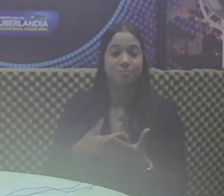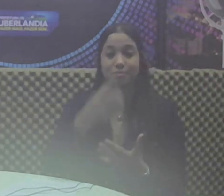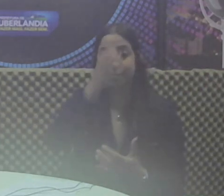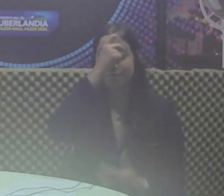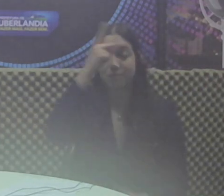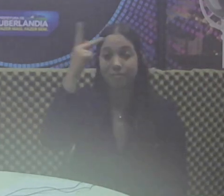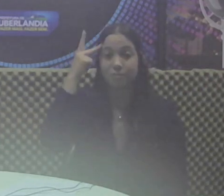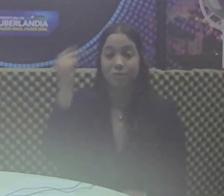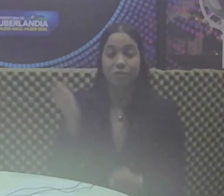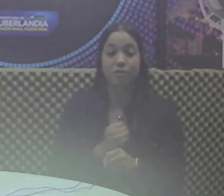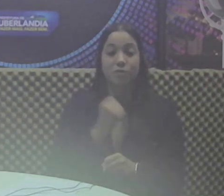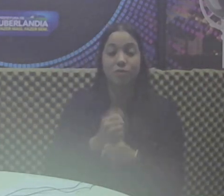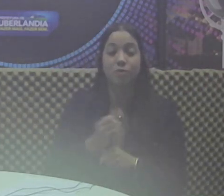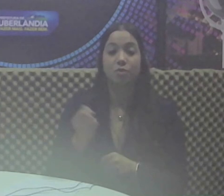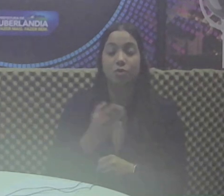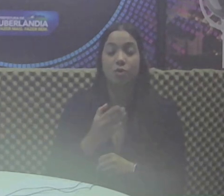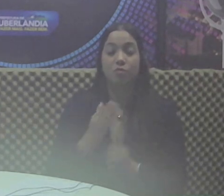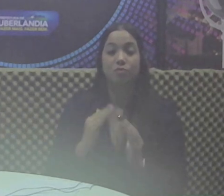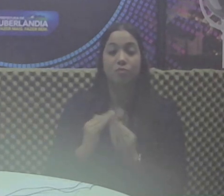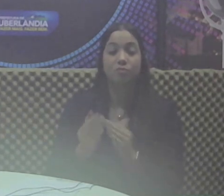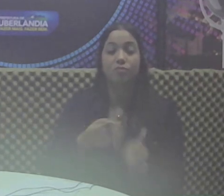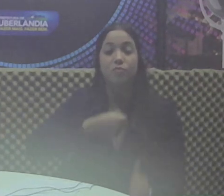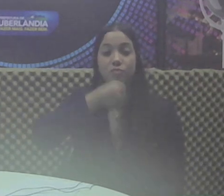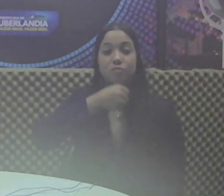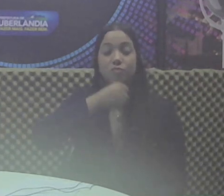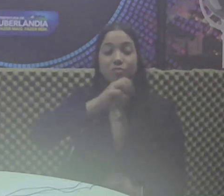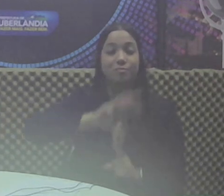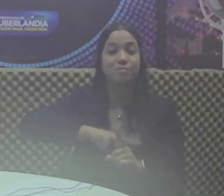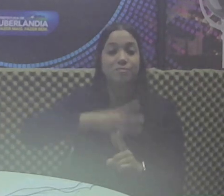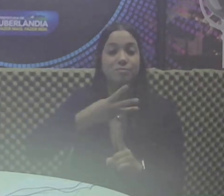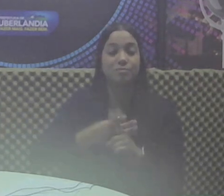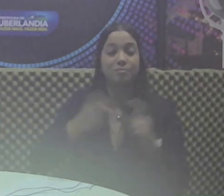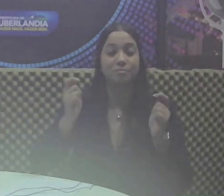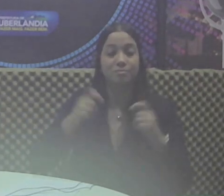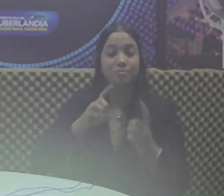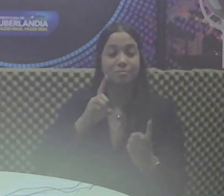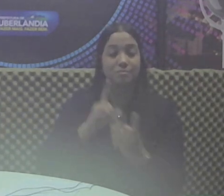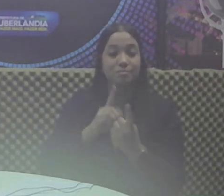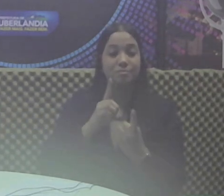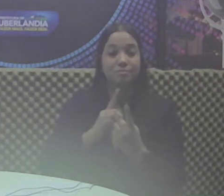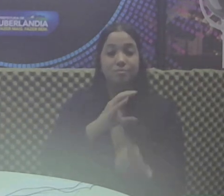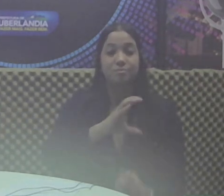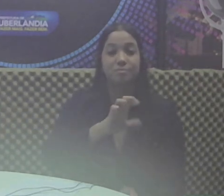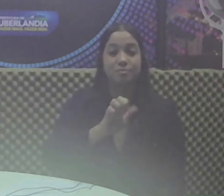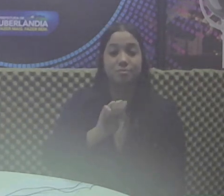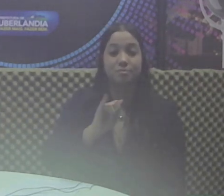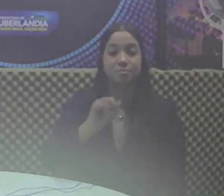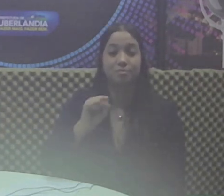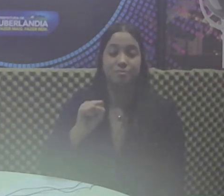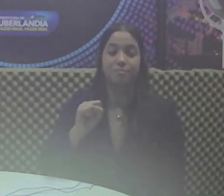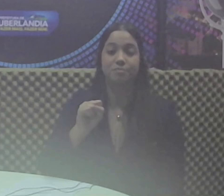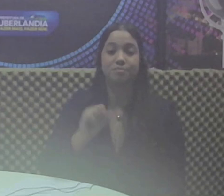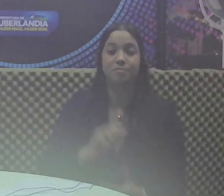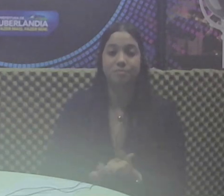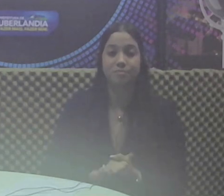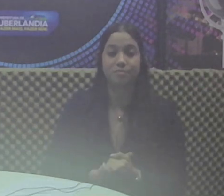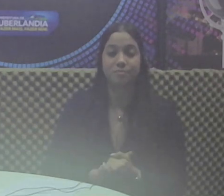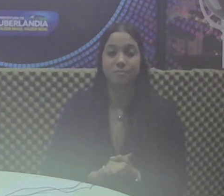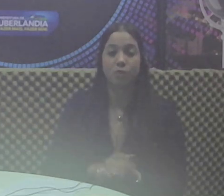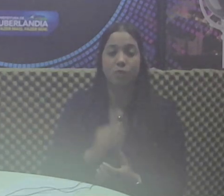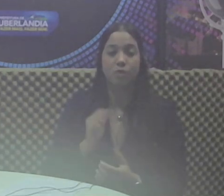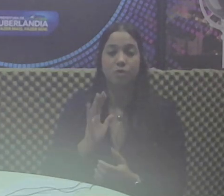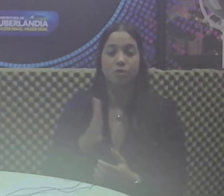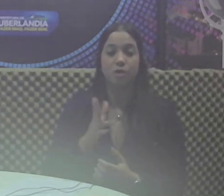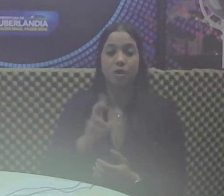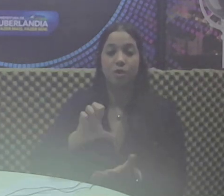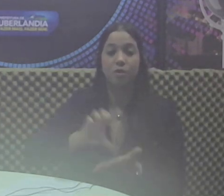prefeitura construiu um novo condomínio do idoso e triplicou a capacidade de atendimento dos CEAs. E já tem uma